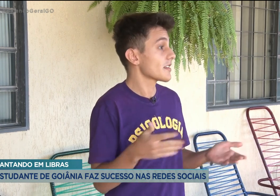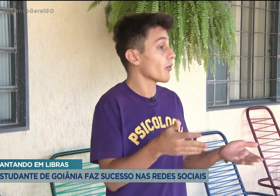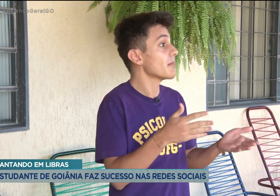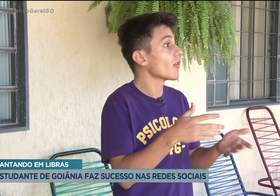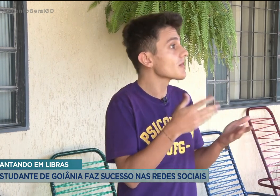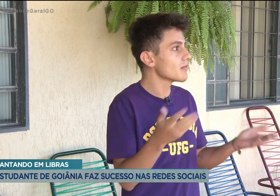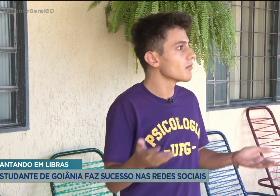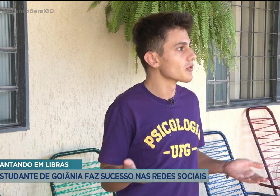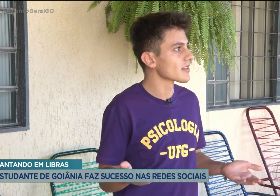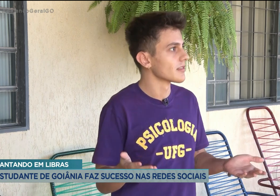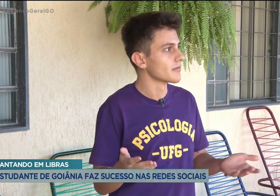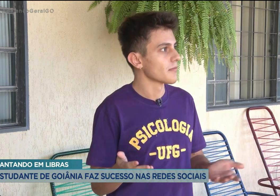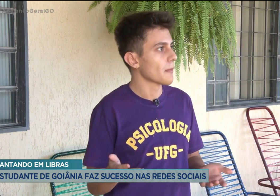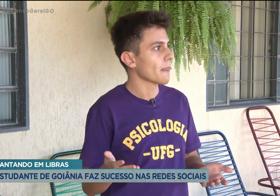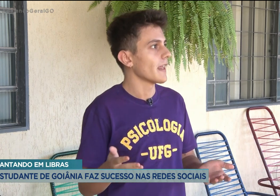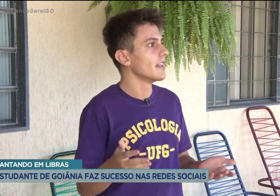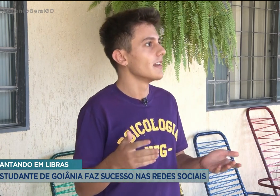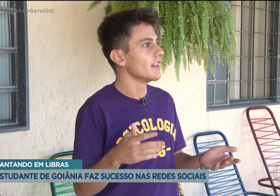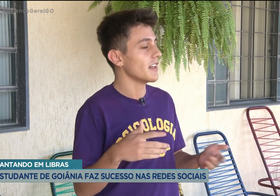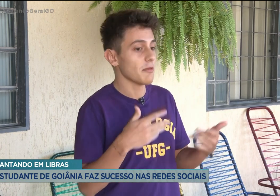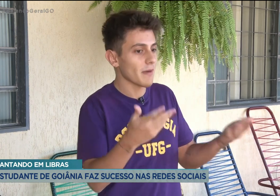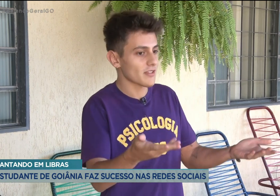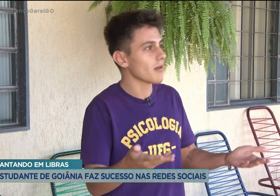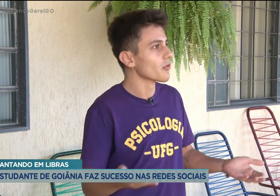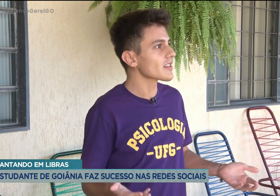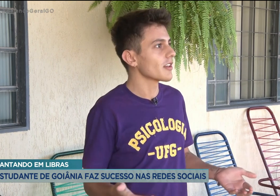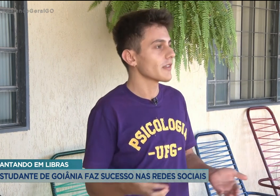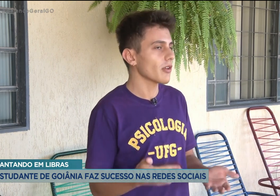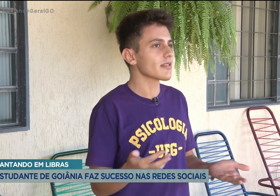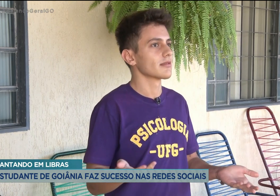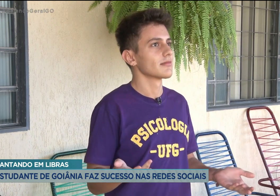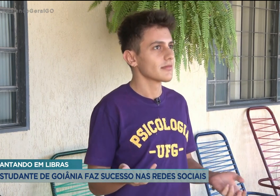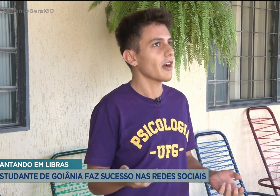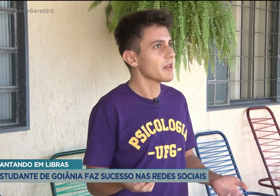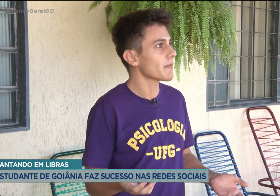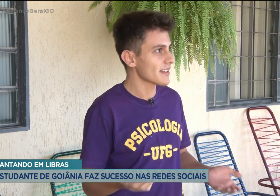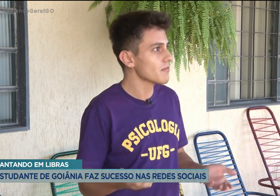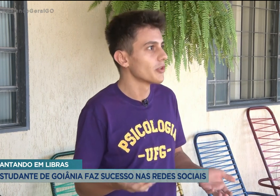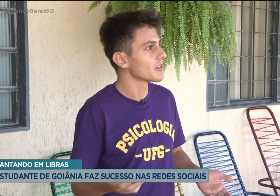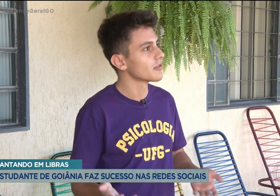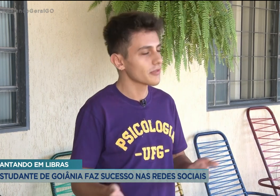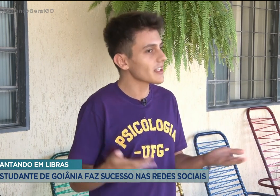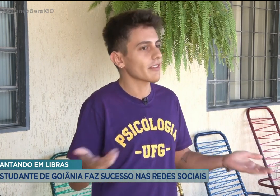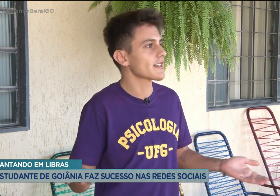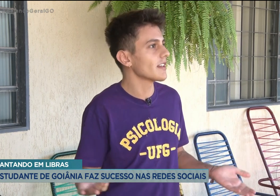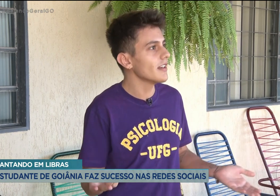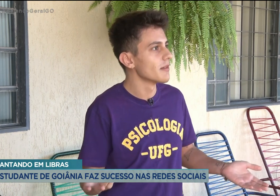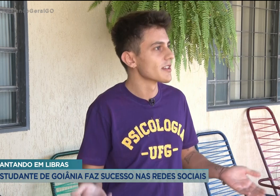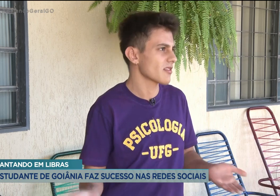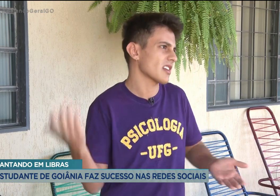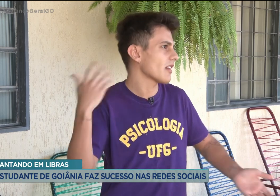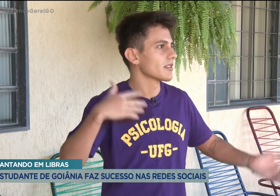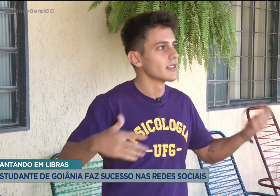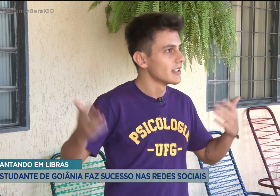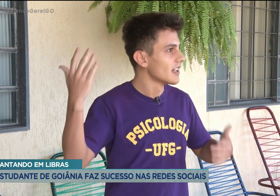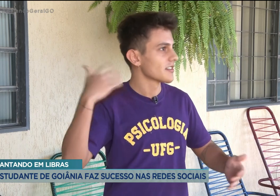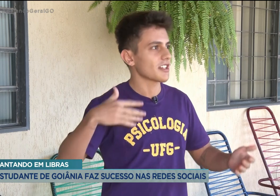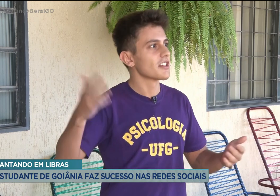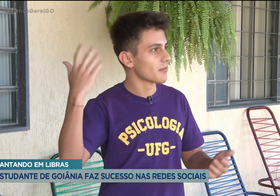esse poema é igualzinho a música E me passou a música, Eu falei, nossa, realmente parece muito Eu vou tentar fazer ela em libras Porque eu já tava, já tinha